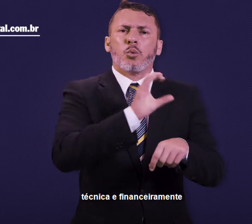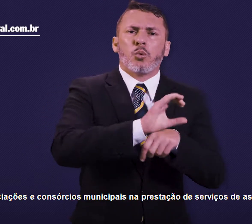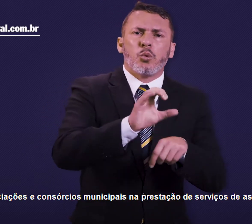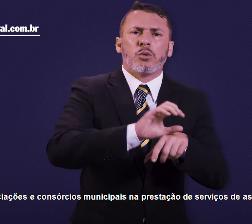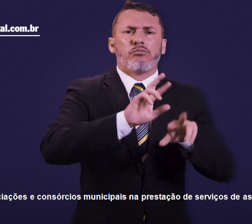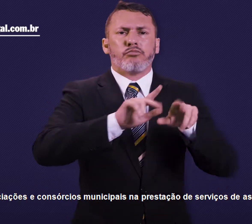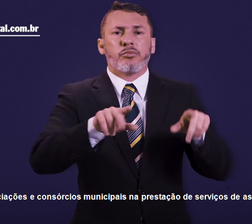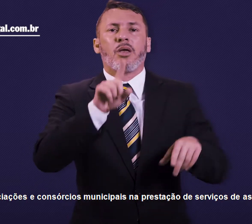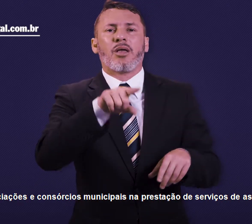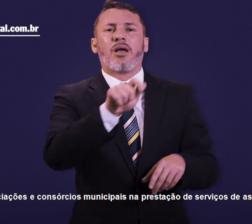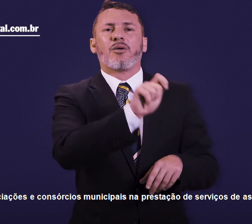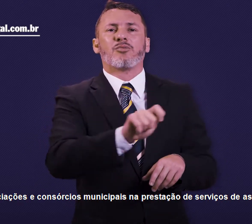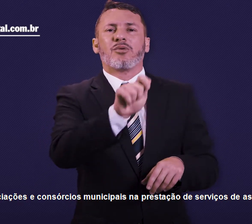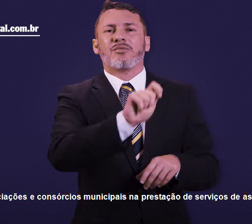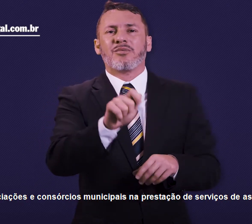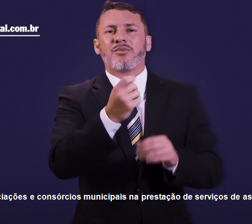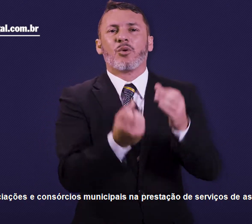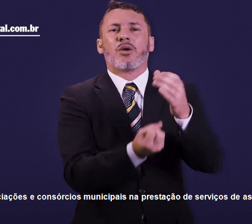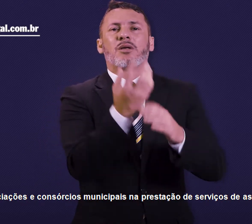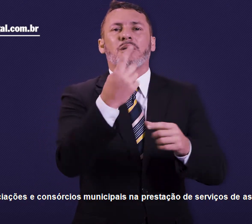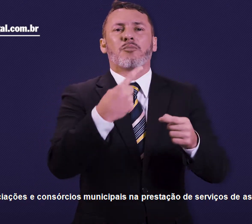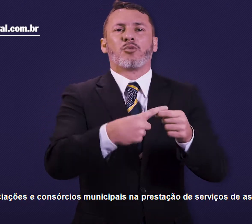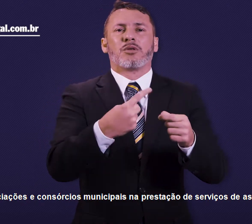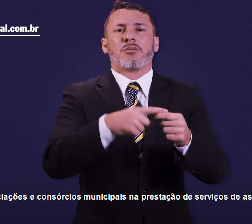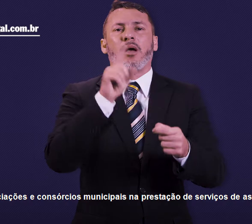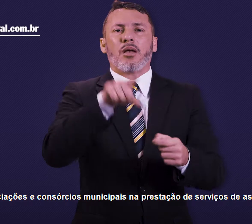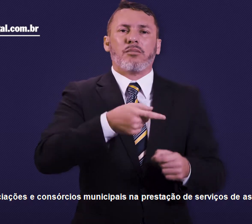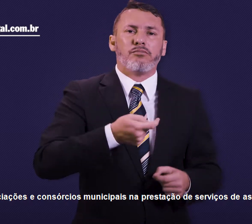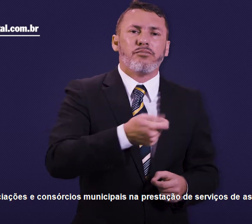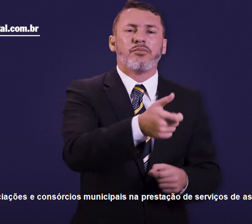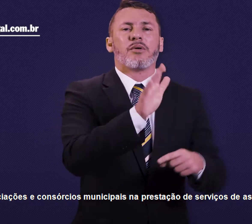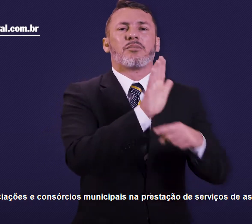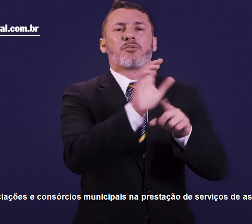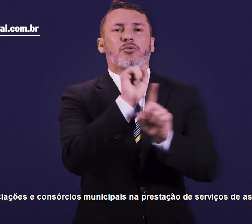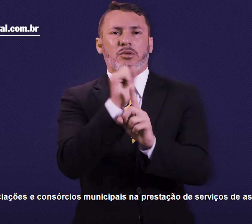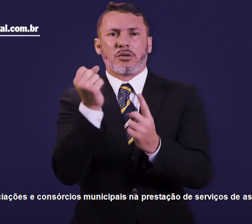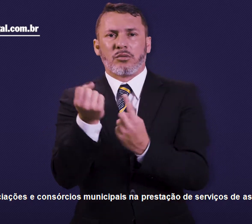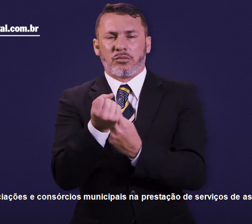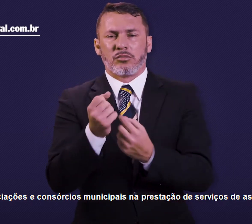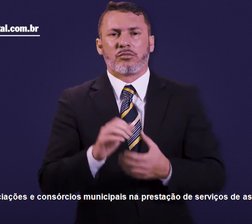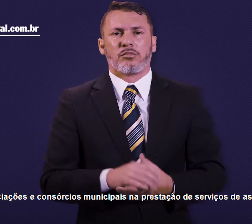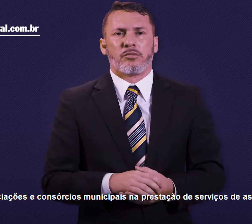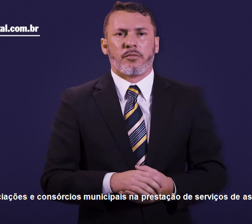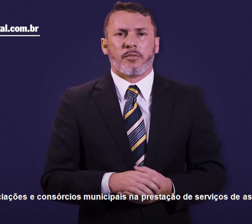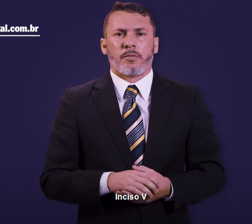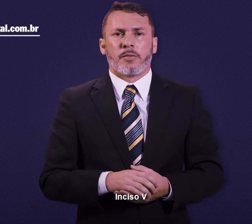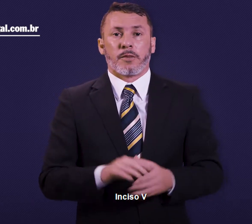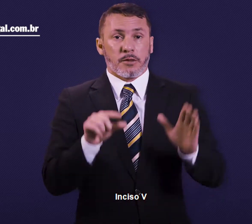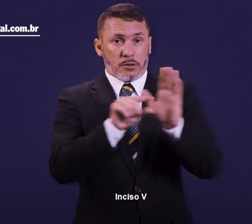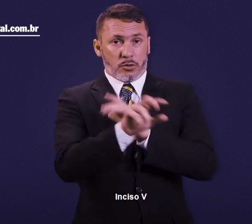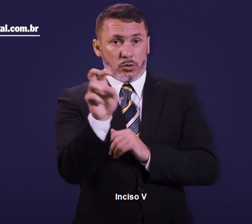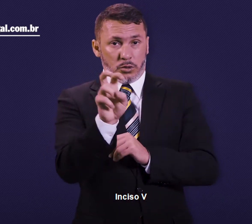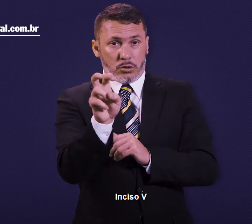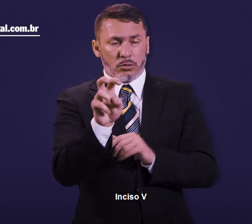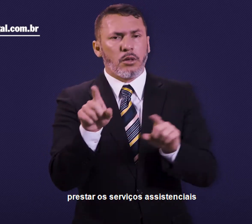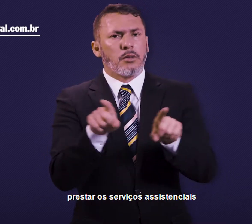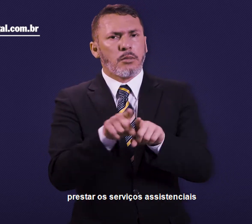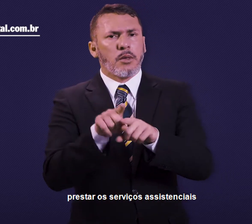as associações e consórcios municipais na prestação de serviços de assistência social. Inciso 5. Prestar